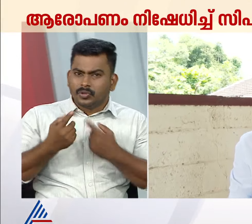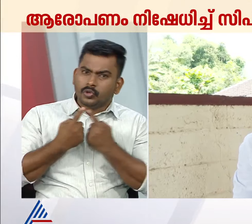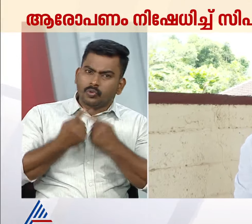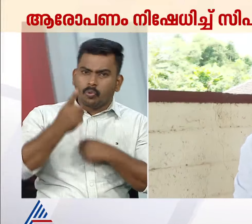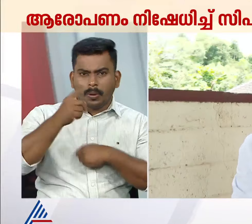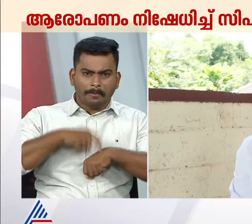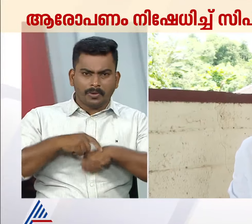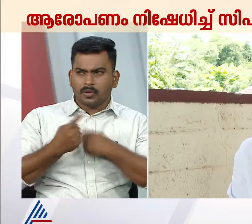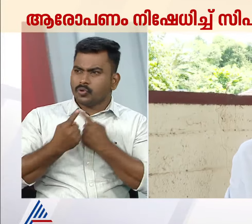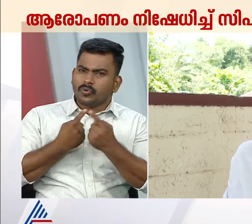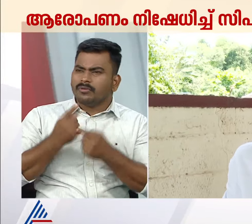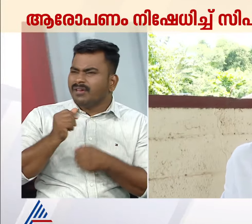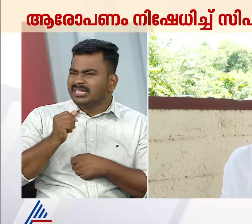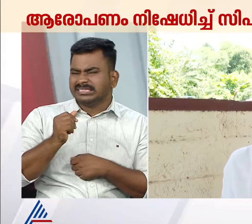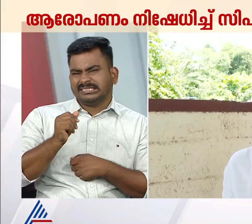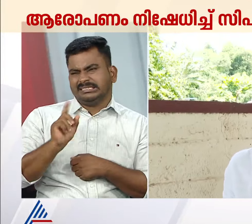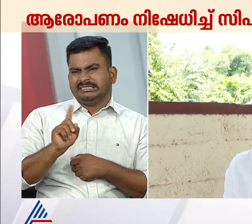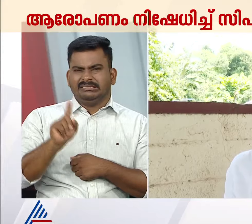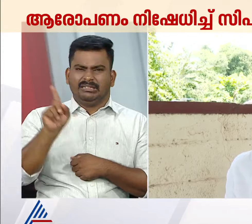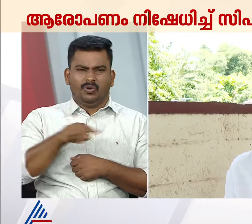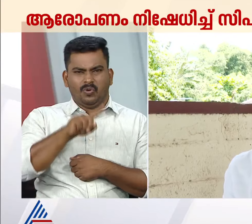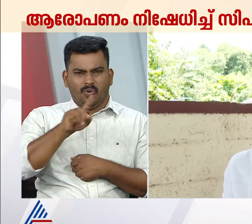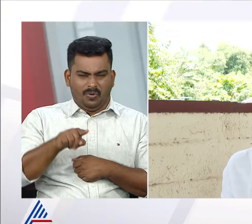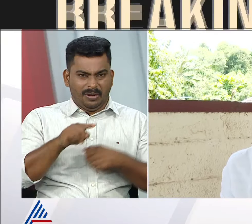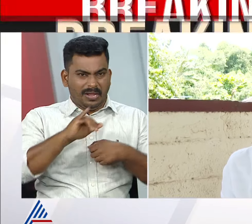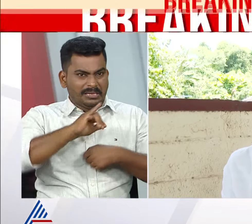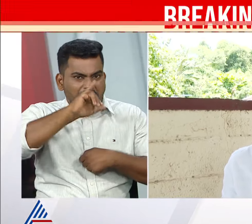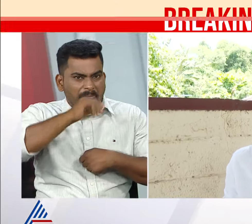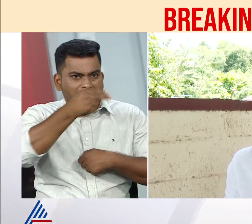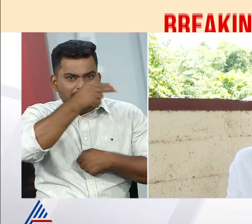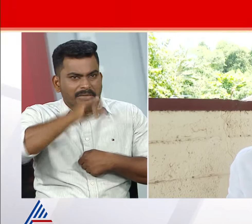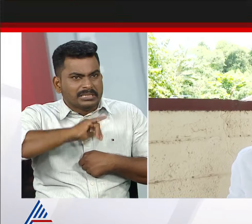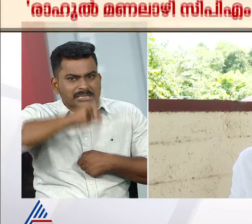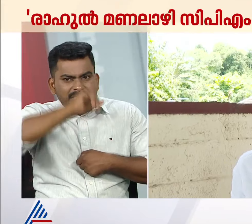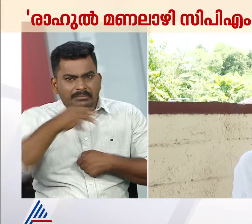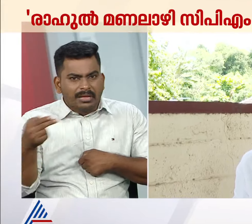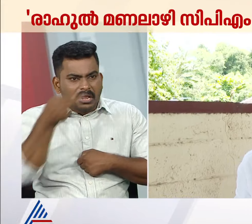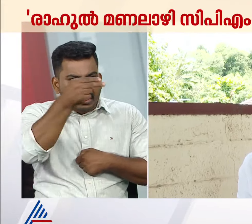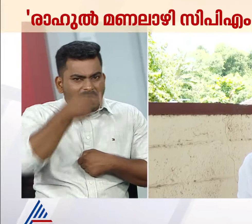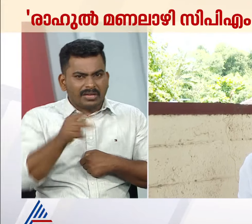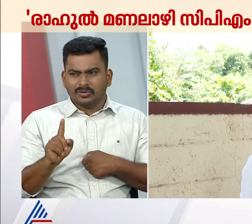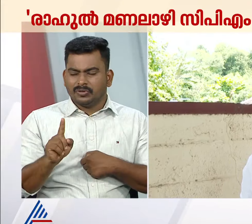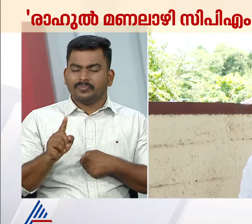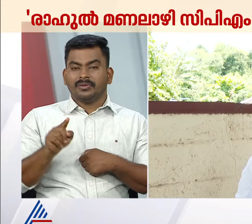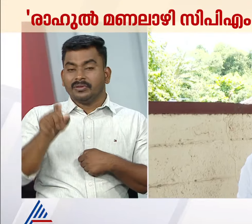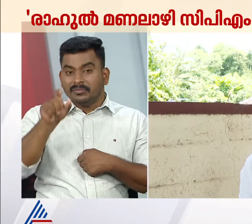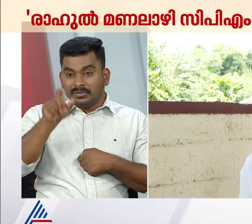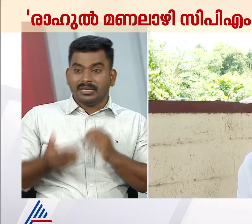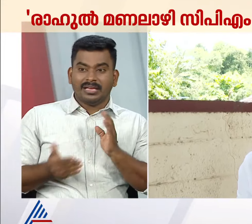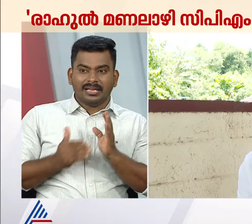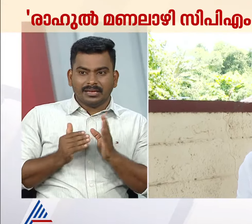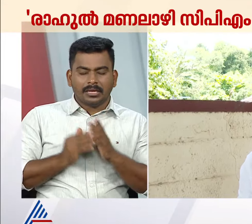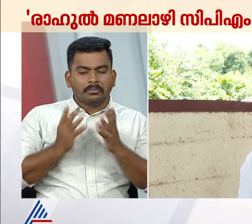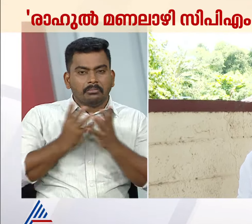അപ്പോൾ ഇങ്ങനെ പറഞ്ഞു, പാർട്ടി സാമ്യമുള്ള ആൾ വേണമെന്നുള്ള നിലയ്ക്കാണ് എന്നെ നിർത്തിയത്, പാർട്ടി തീരുമാനമാണ് എന്നെനിക്ക് പറഞ്ഞു. പാവം അതിനുശേഷം ഇവിടെ കണ്ടിട്ടേ ഇല്ല.